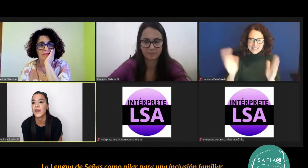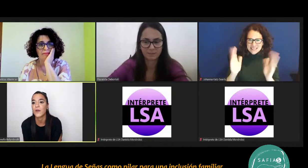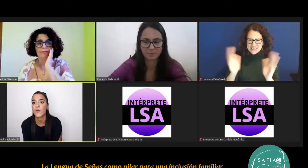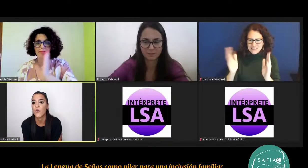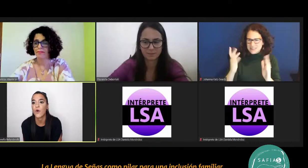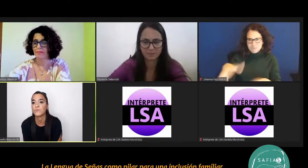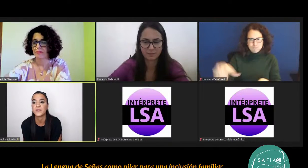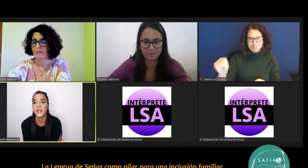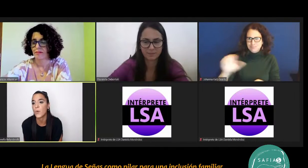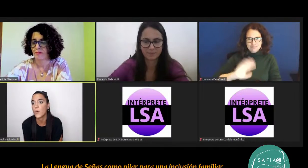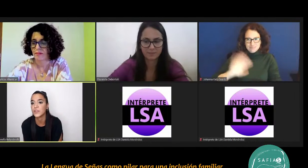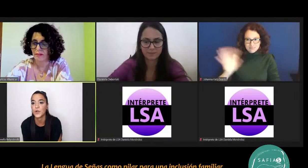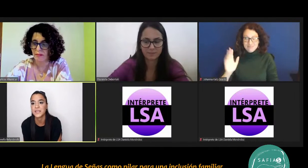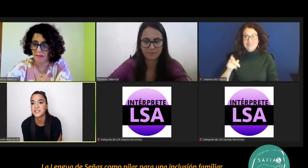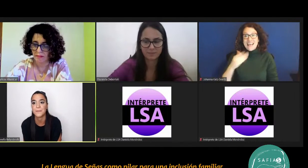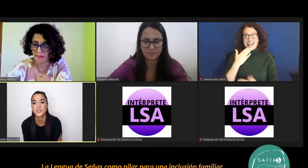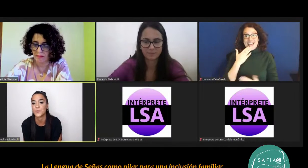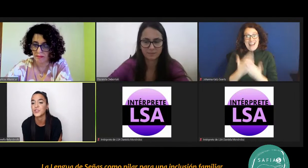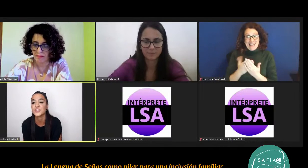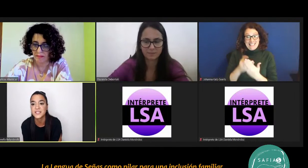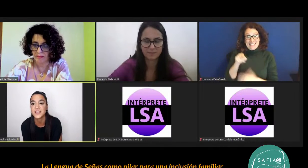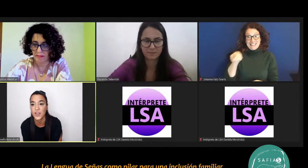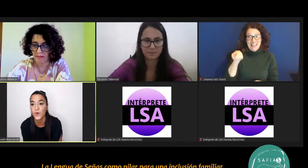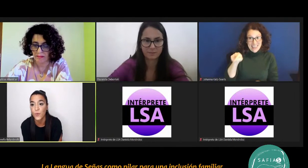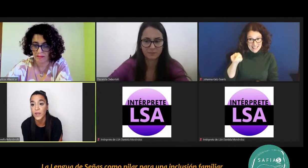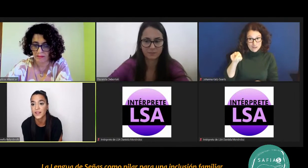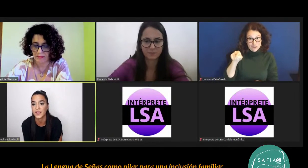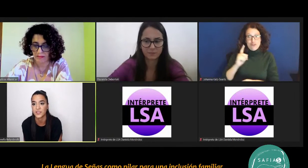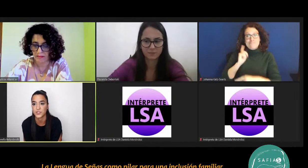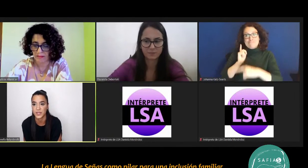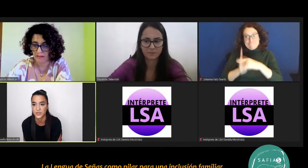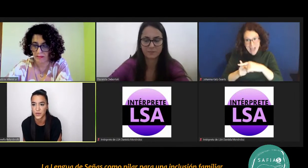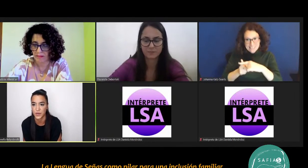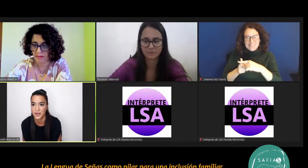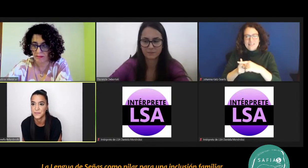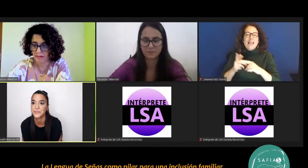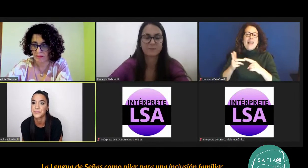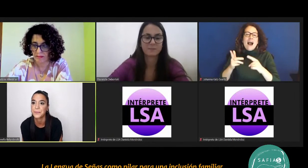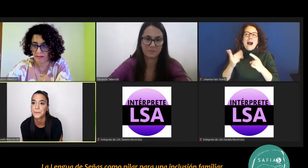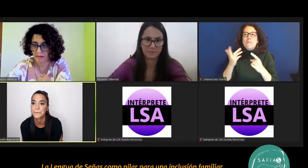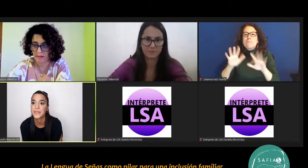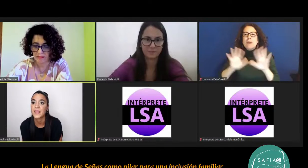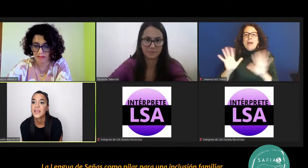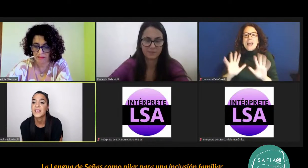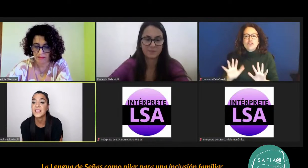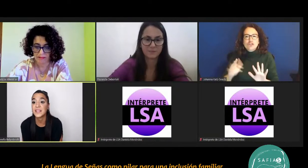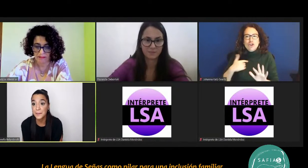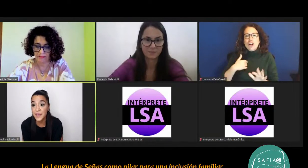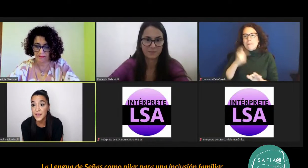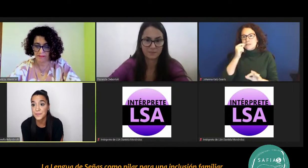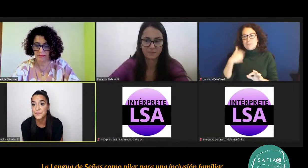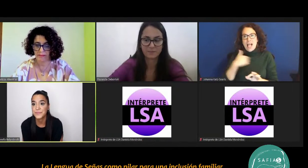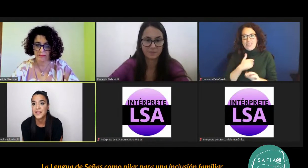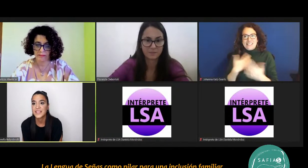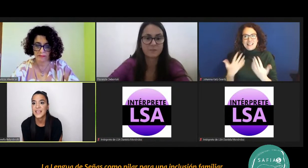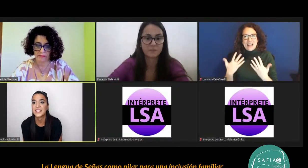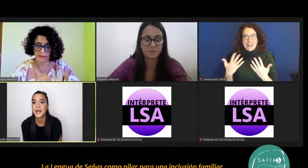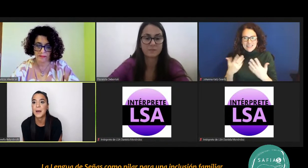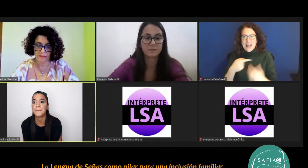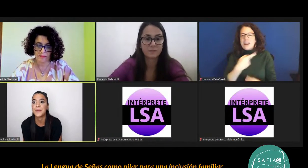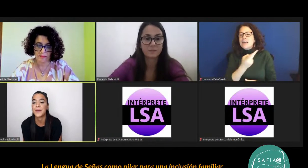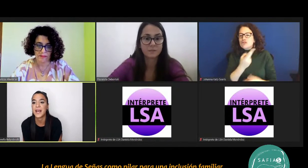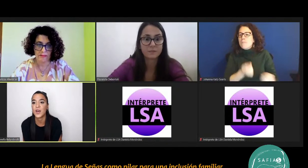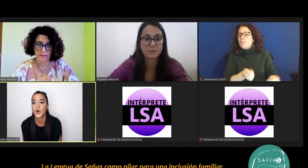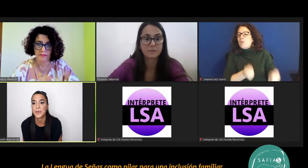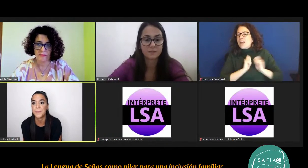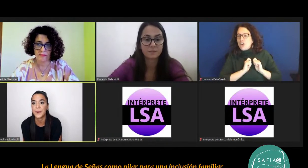conmigo fue con 3, 4 meses más o menos ya se dieron cuenta de que yo era sorda. Y también